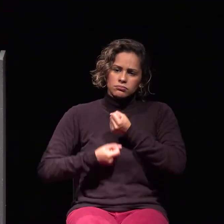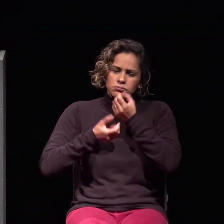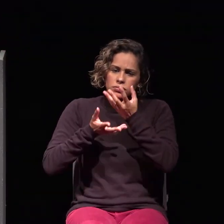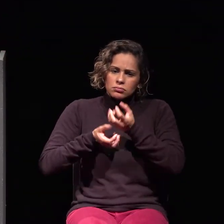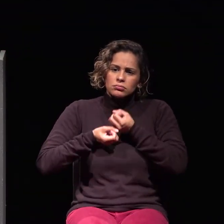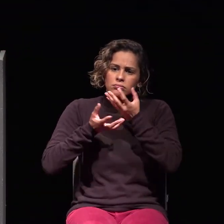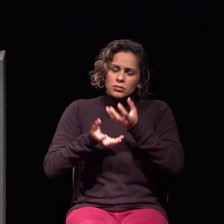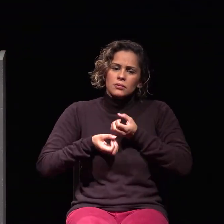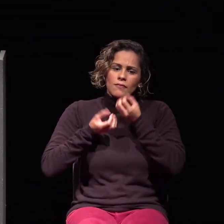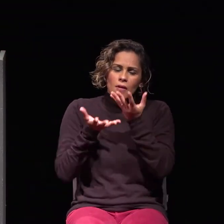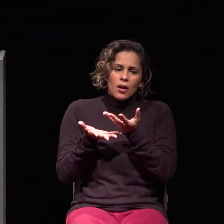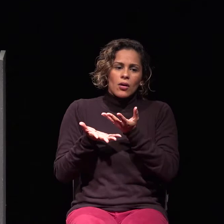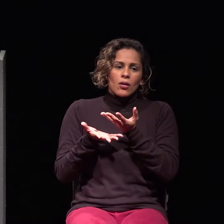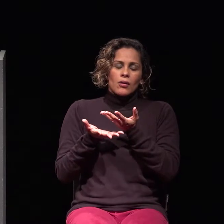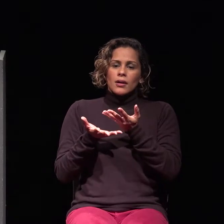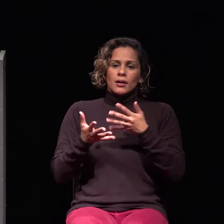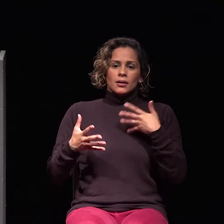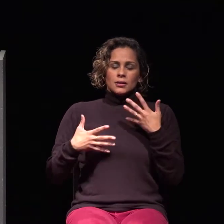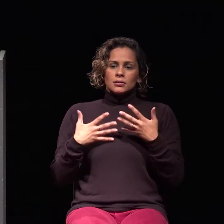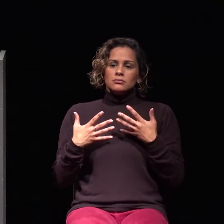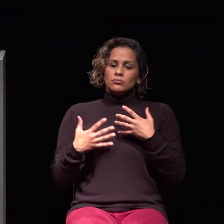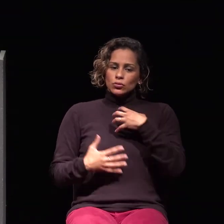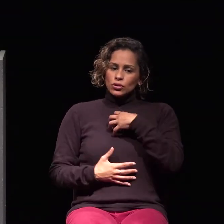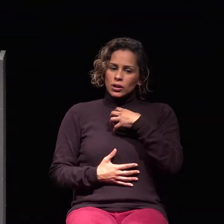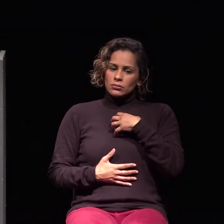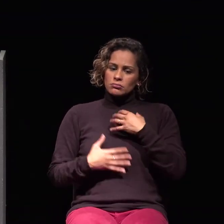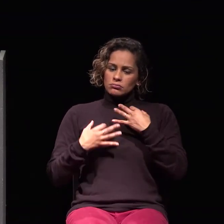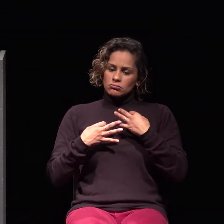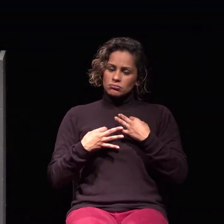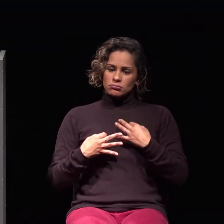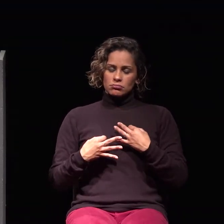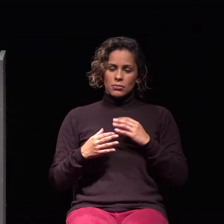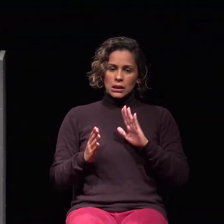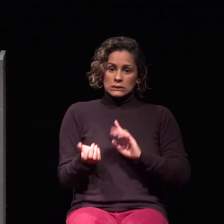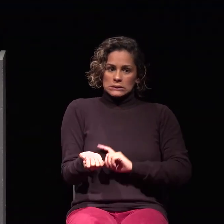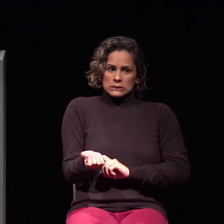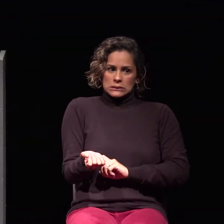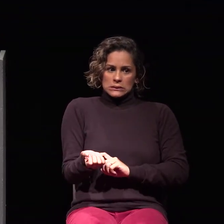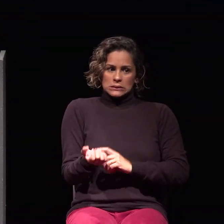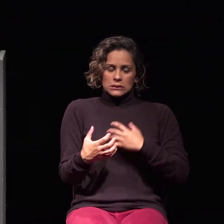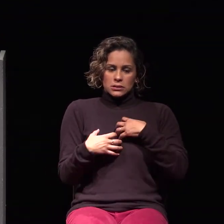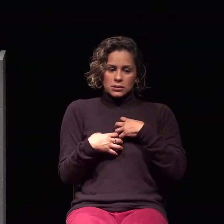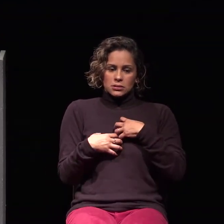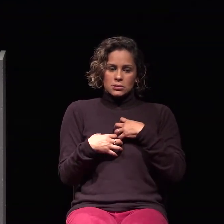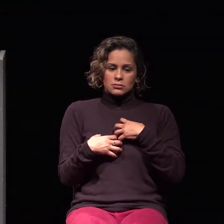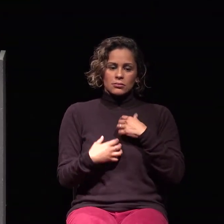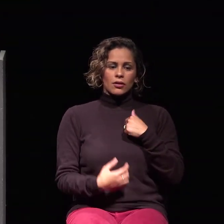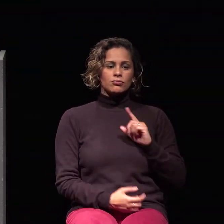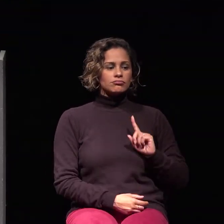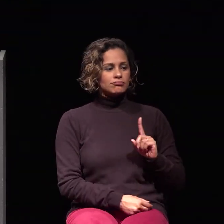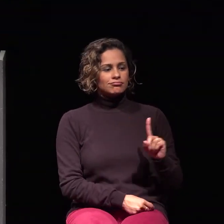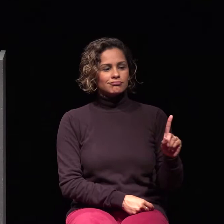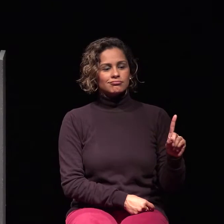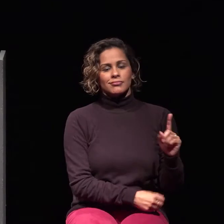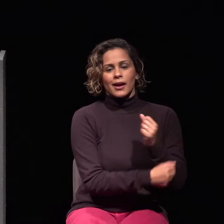tão assim, formal, tão nervosa, e eu fui lá e dei um abraço